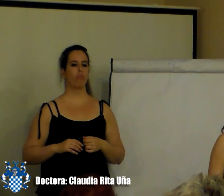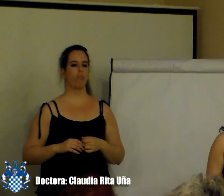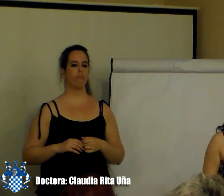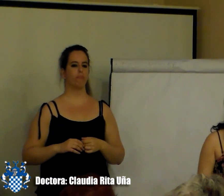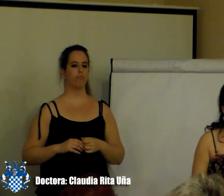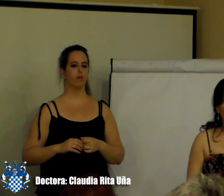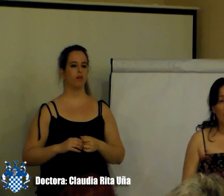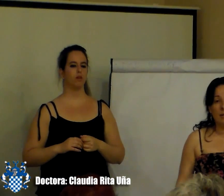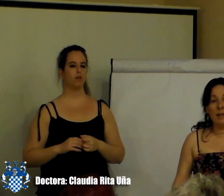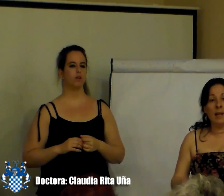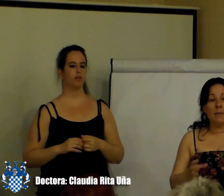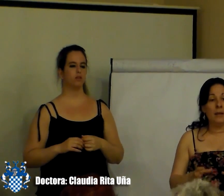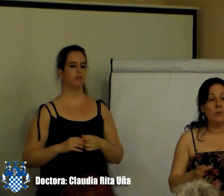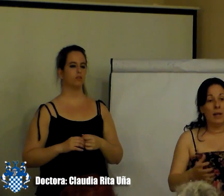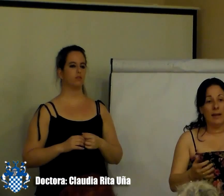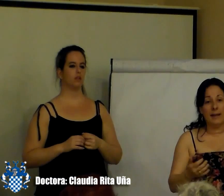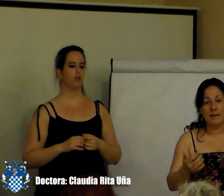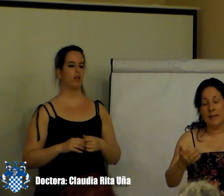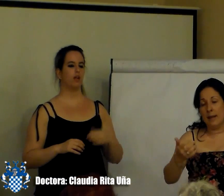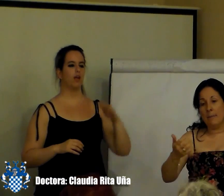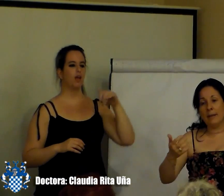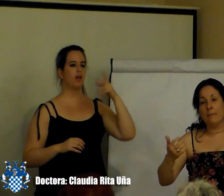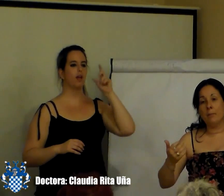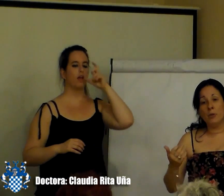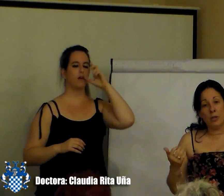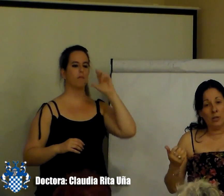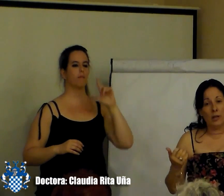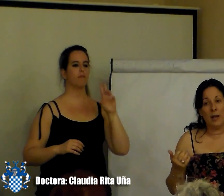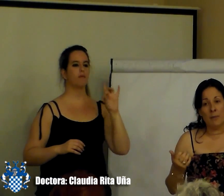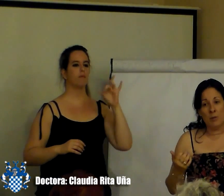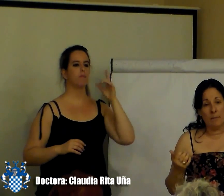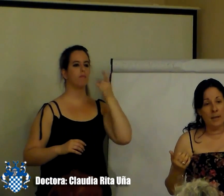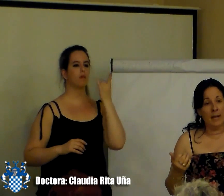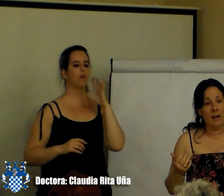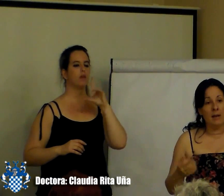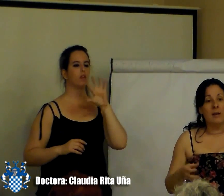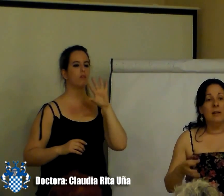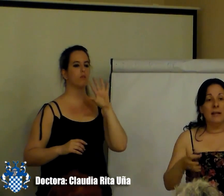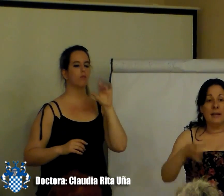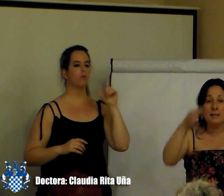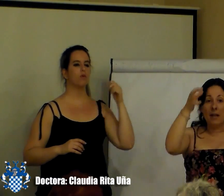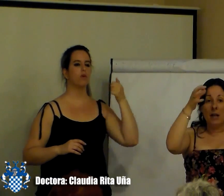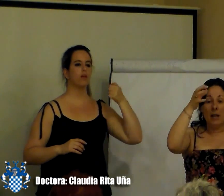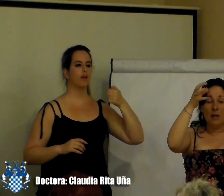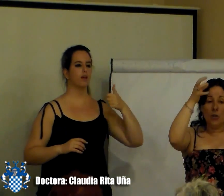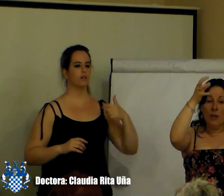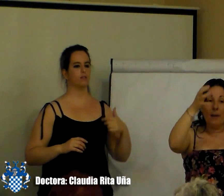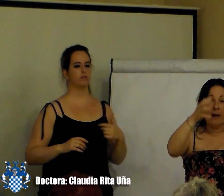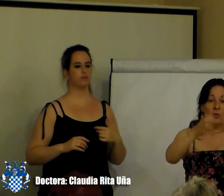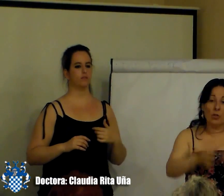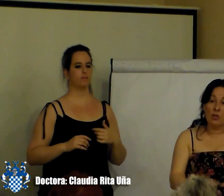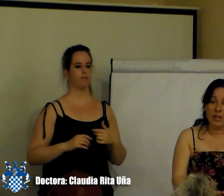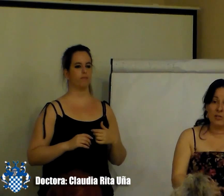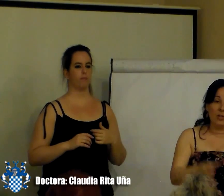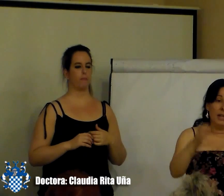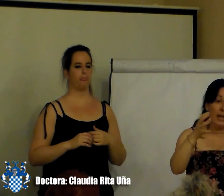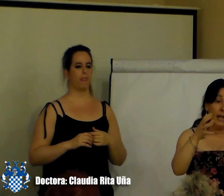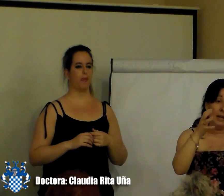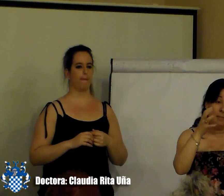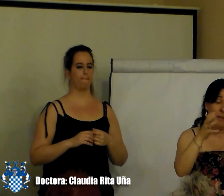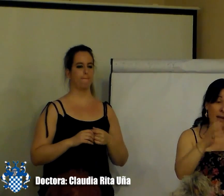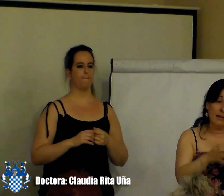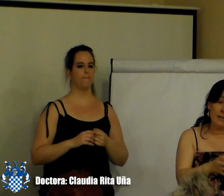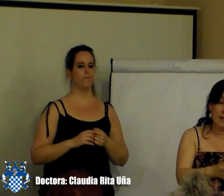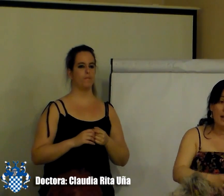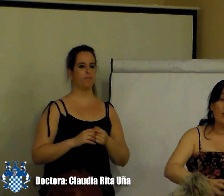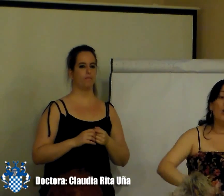inhibición medular del dolor. A nivel de la médula, de la parte posterior de la médula espinal, que es donde bajan todos los axones